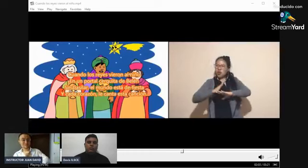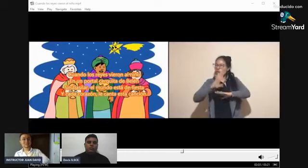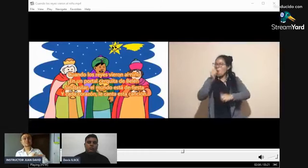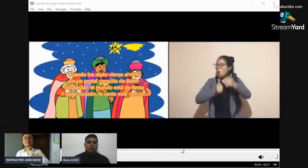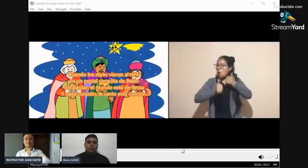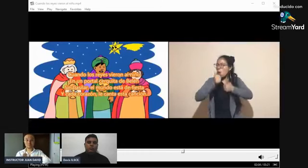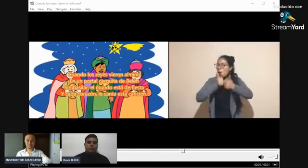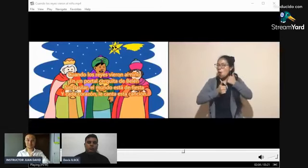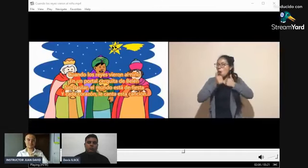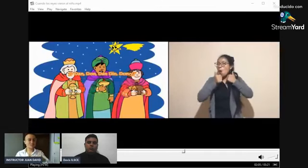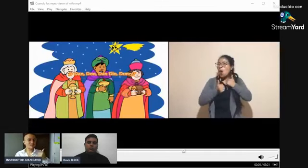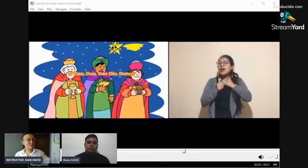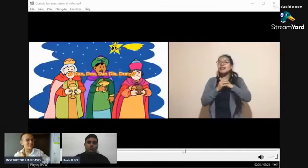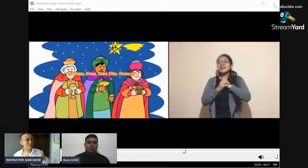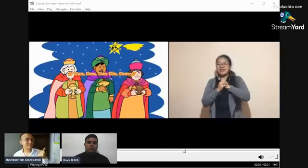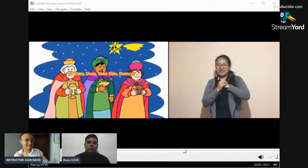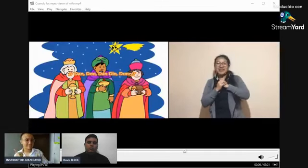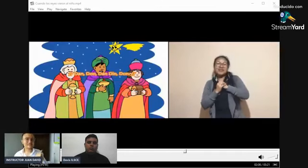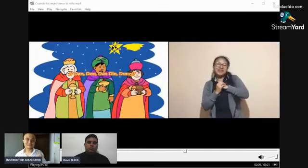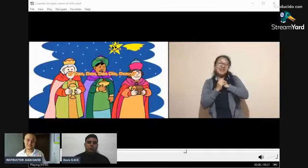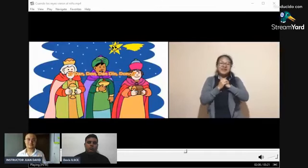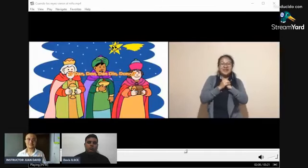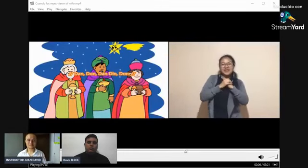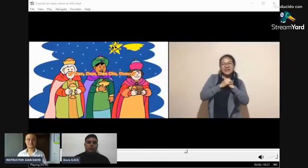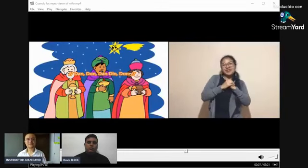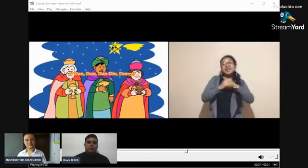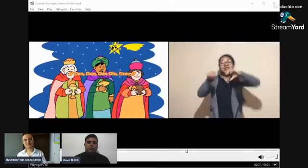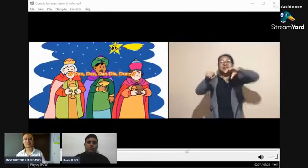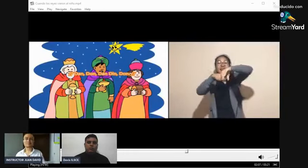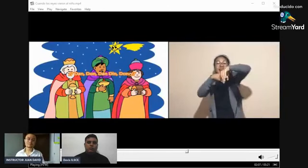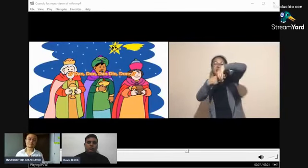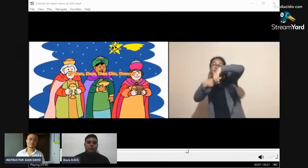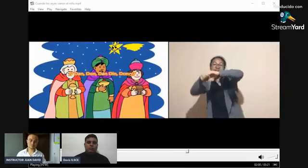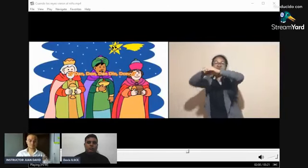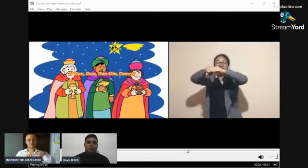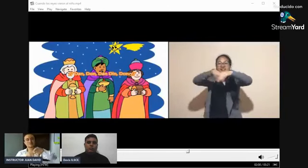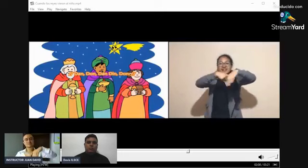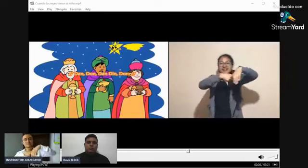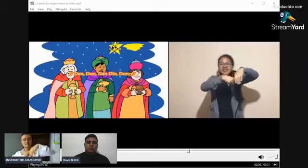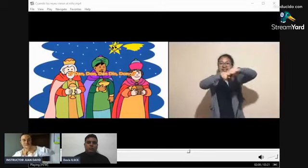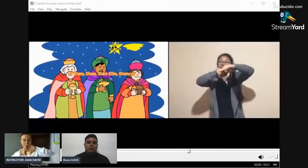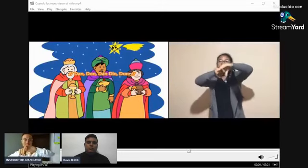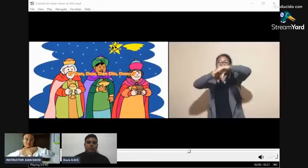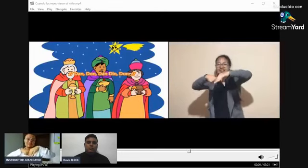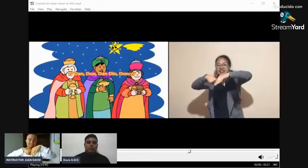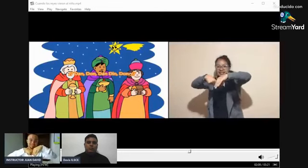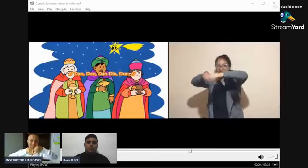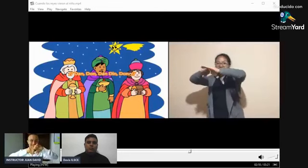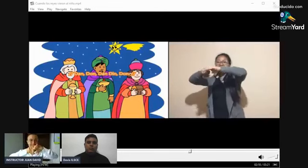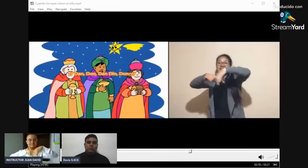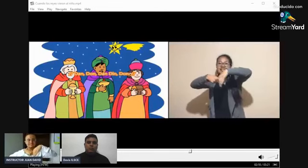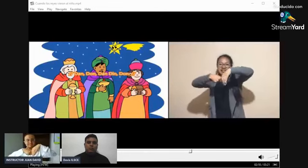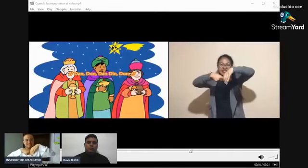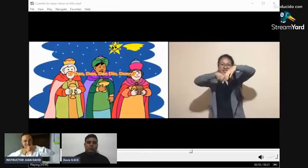canta esta canción. Tanto, tan lindo,